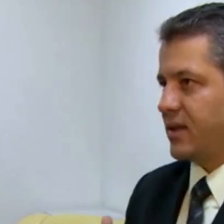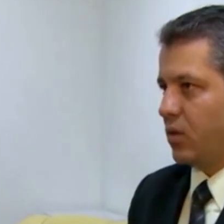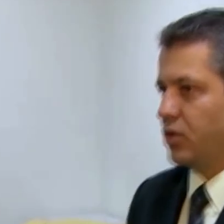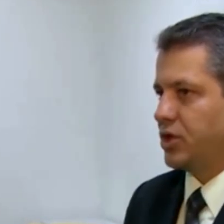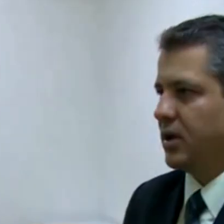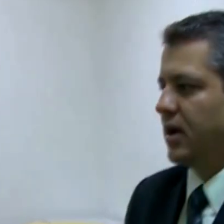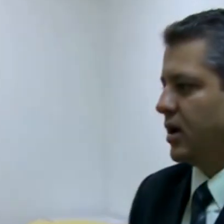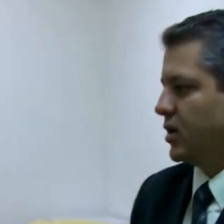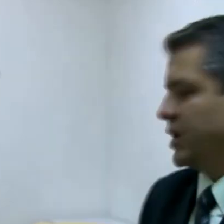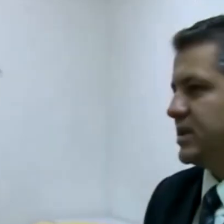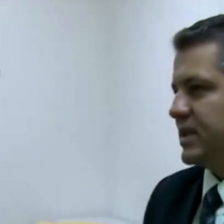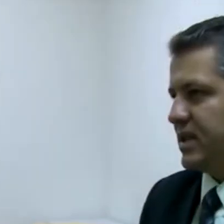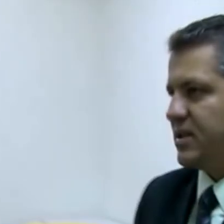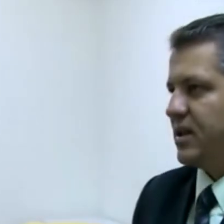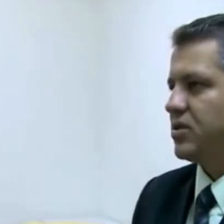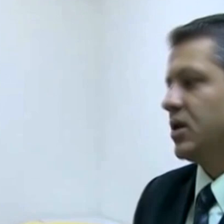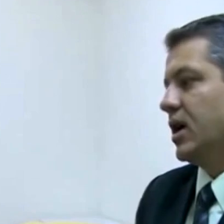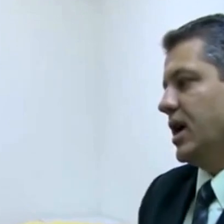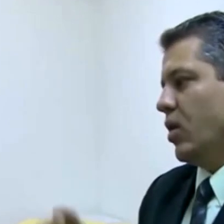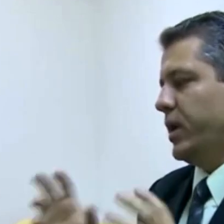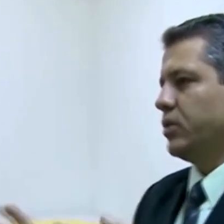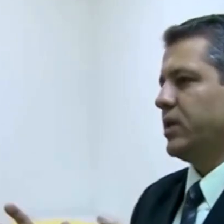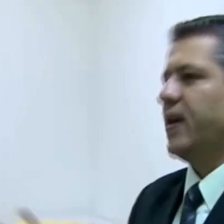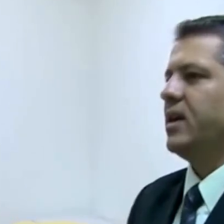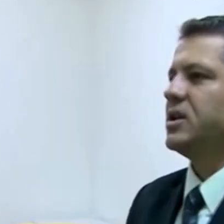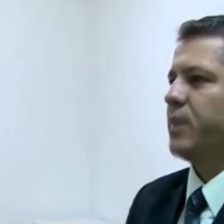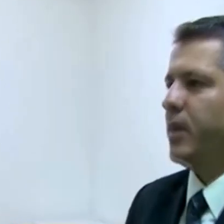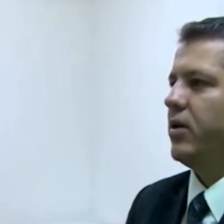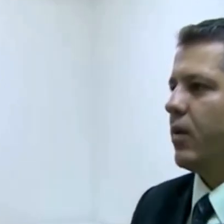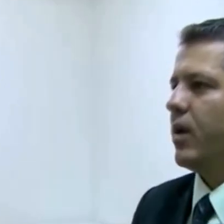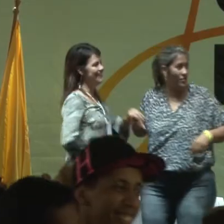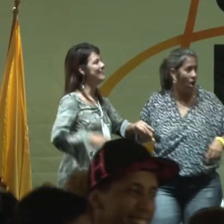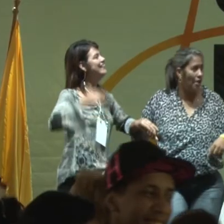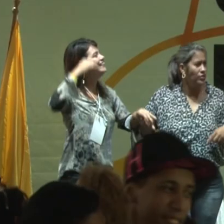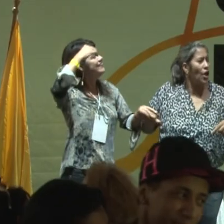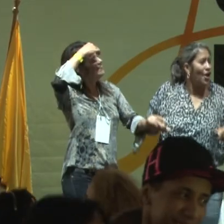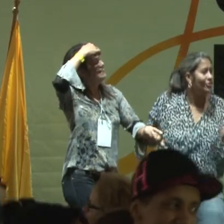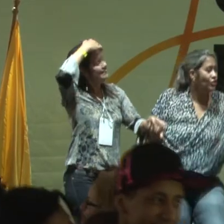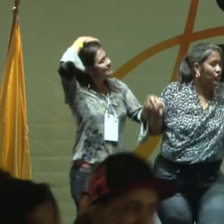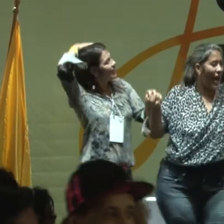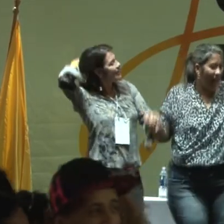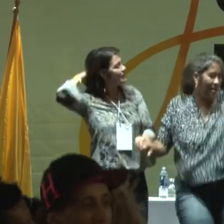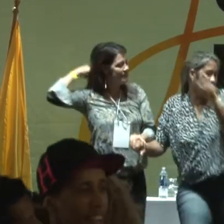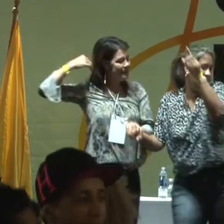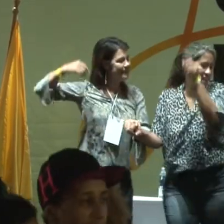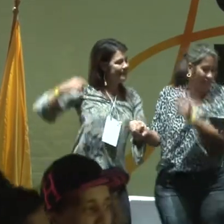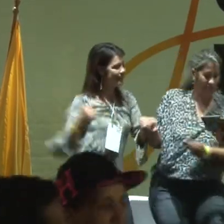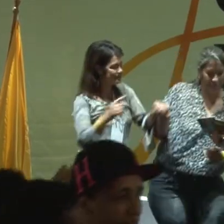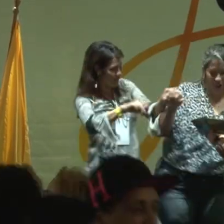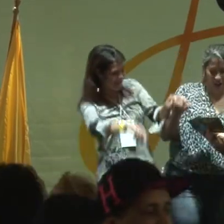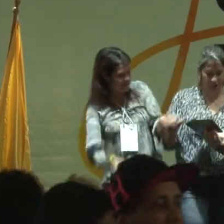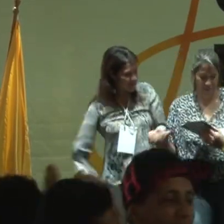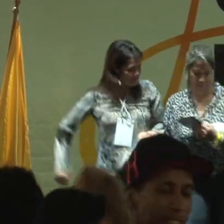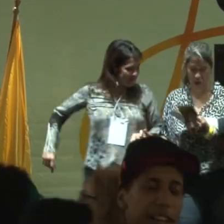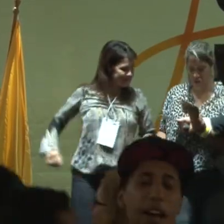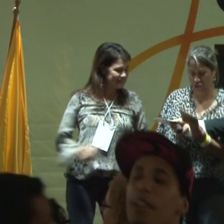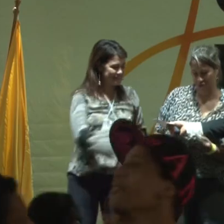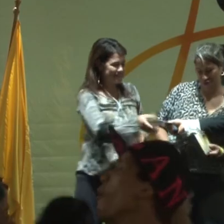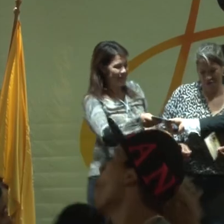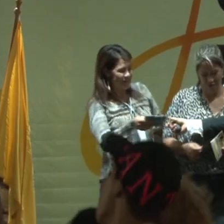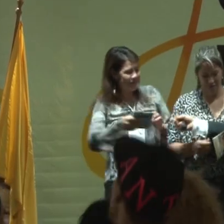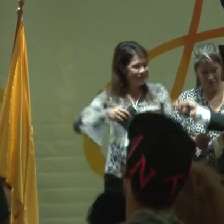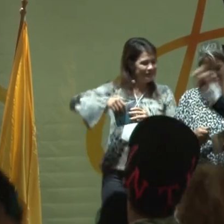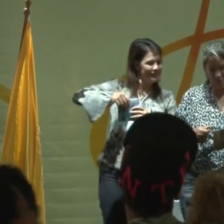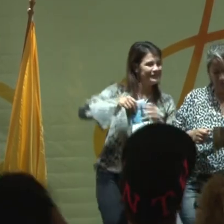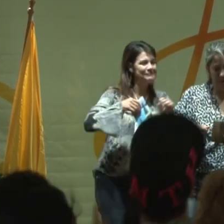A primeira palestra ministrada para os professores foi de motivação, com o palestrante e escritor Fábio Fernandes com o palestrante